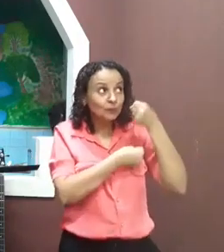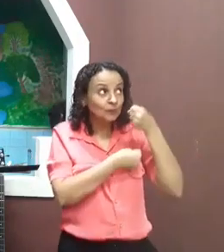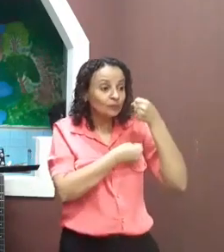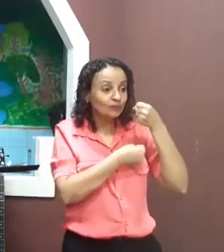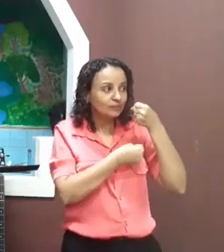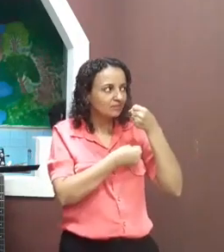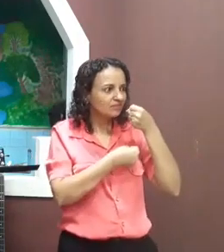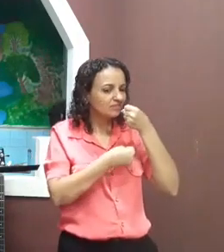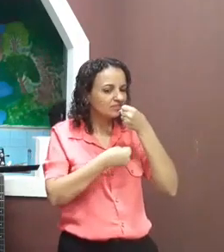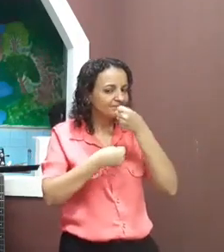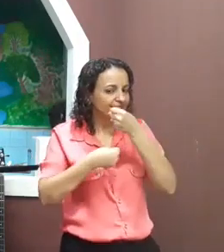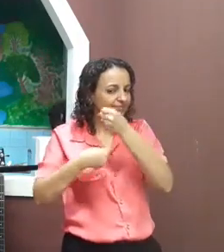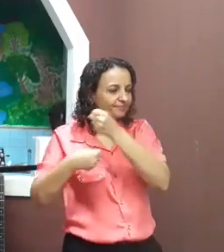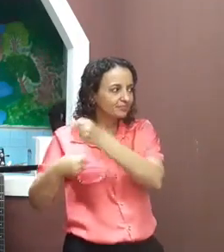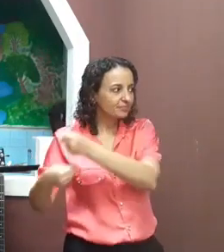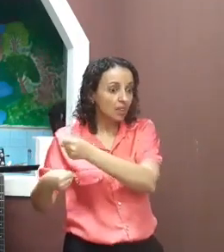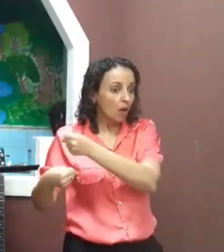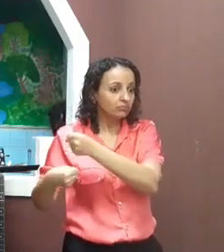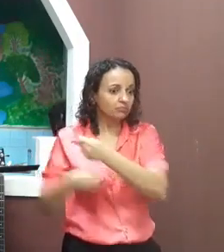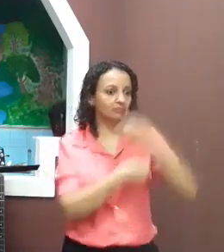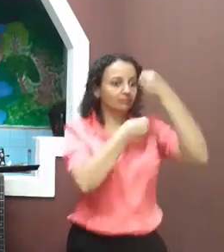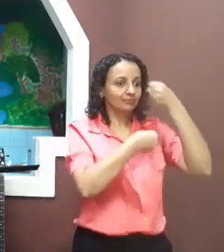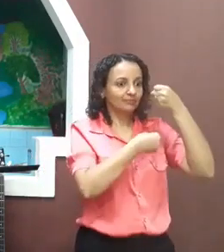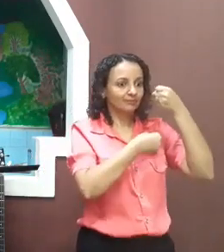os seus dois pés dentro do guarda-chuva.